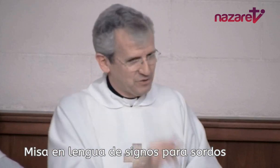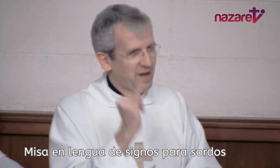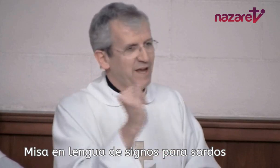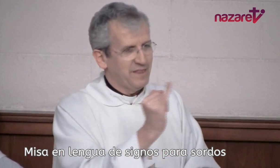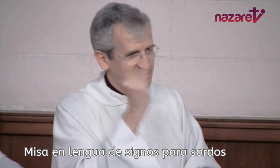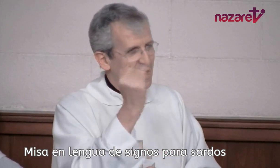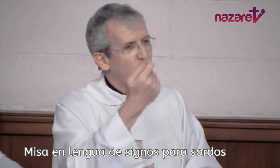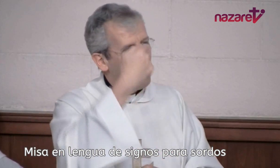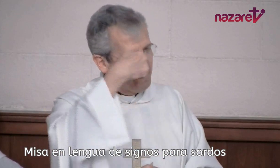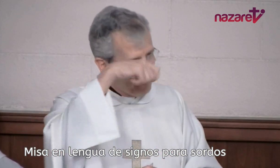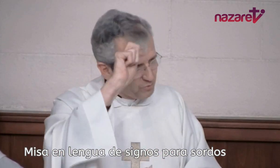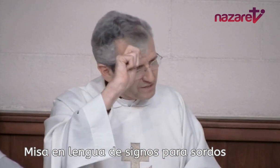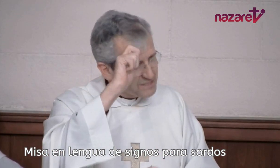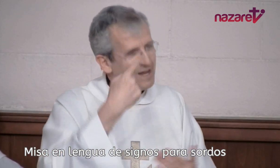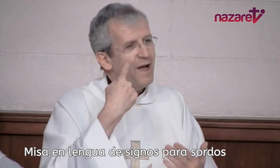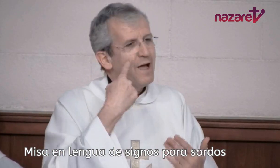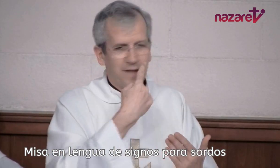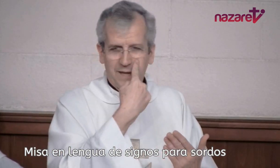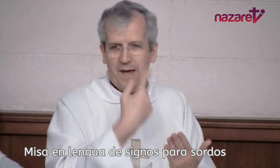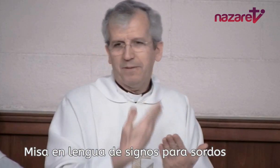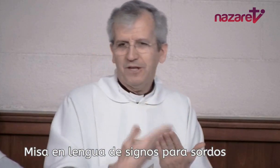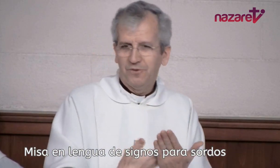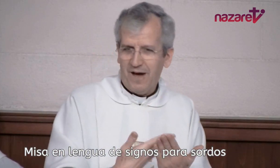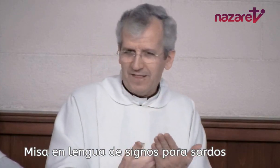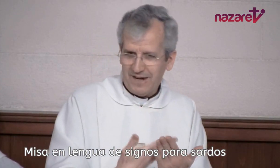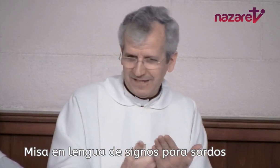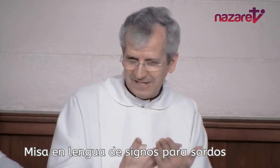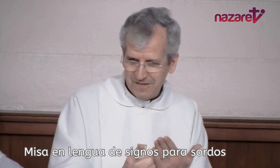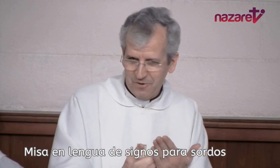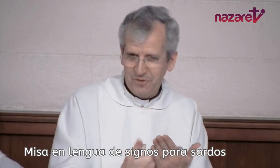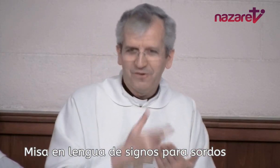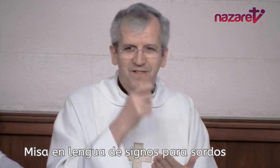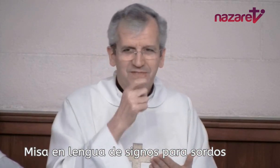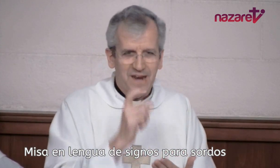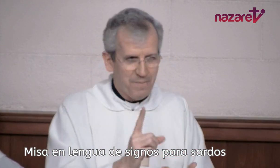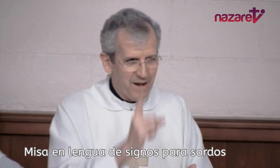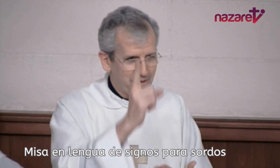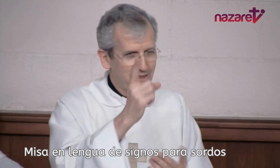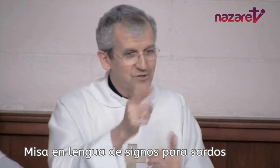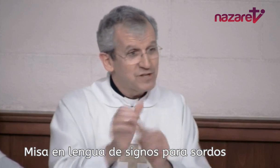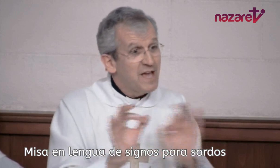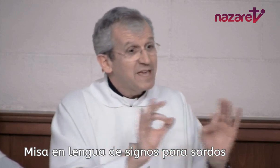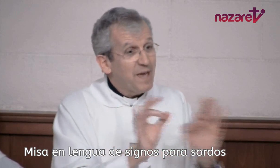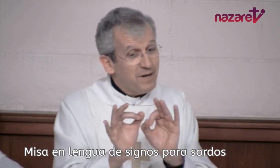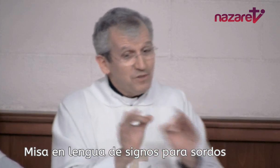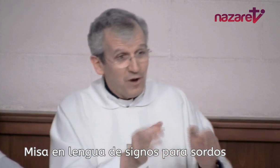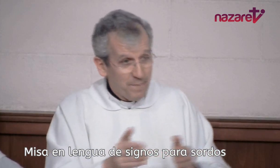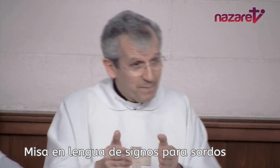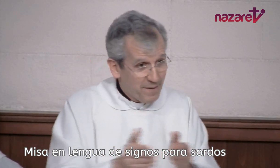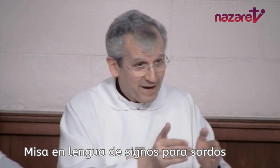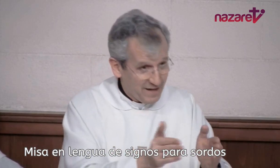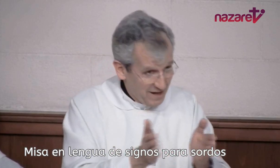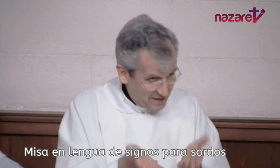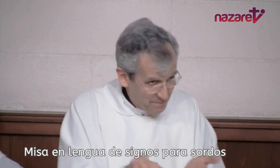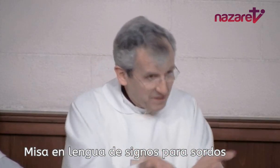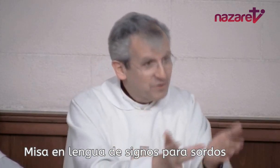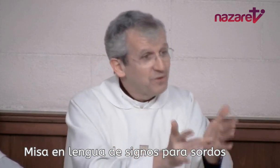personaje de San Juan Bautista, que ha venido a dar testimonio de la palabra de Dios, que ha venido a preparar el camino